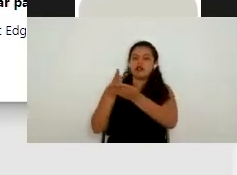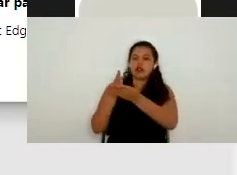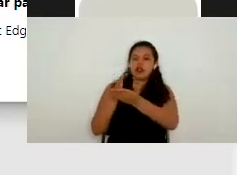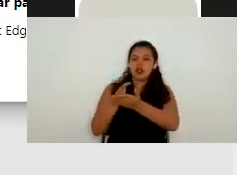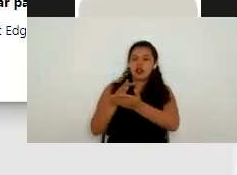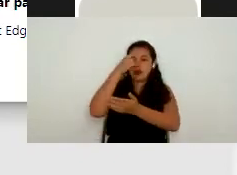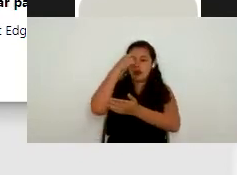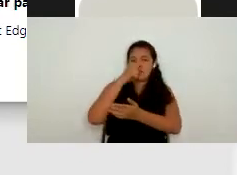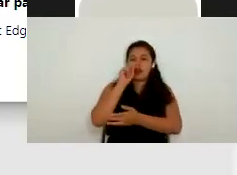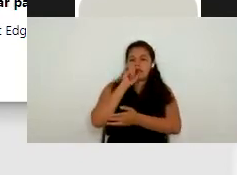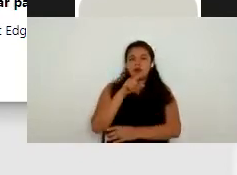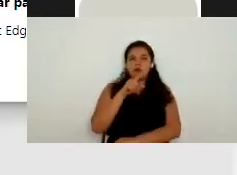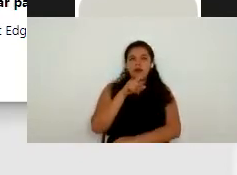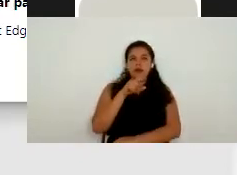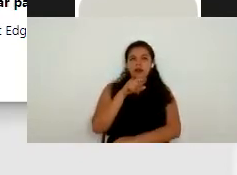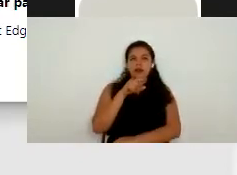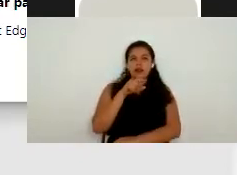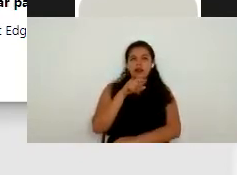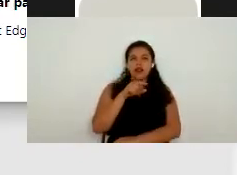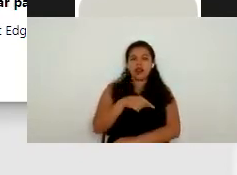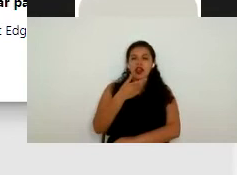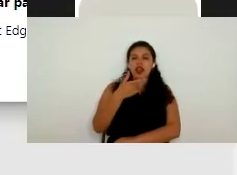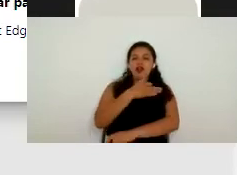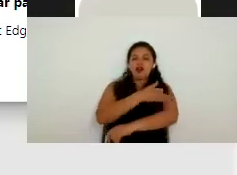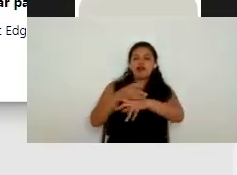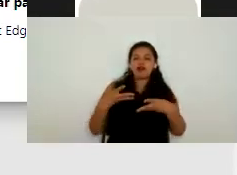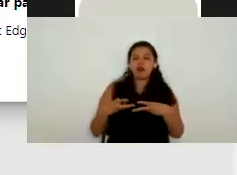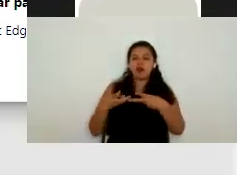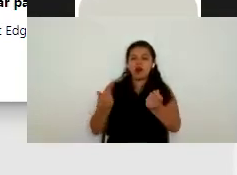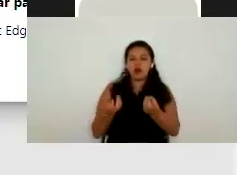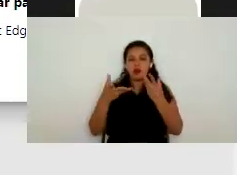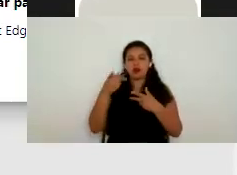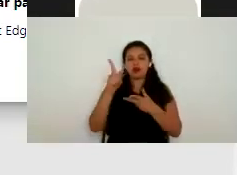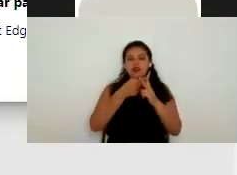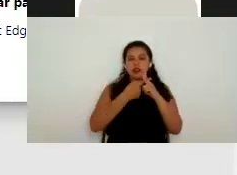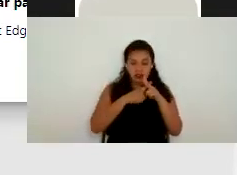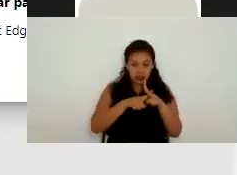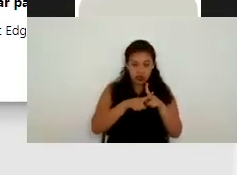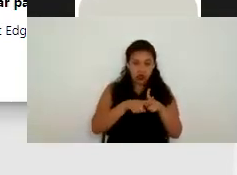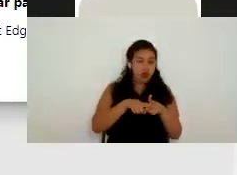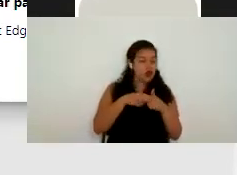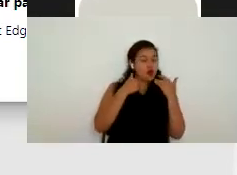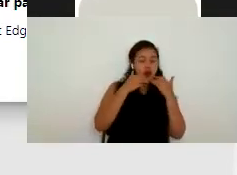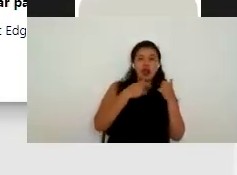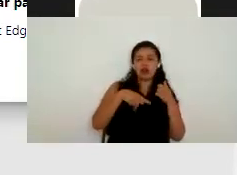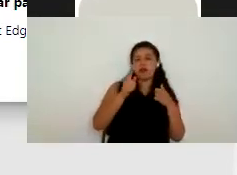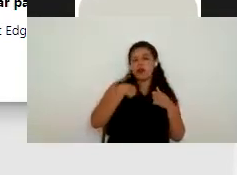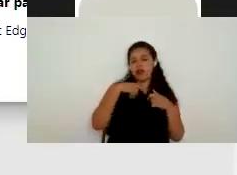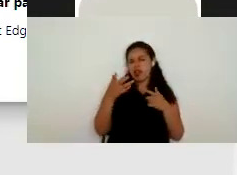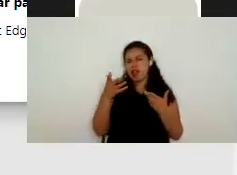complementarlo con el egreso familiar que en su origen no lo teníamos el egreso familiar para